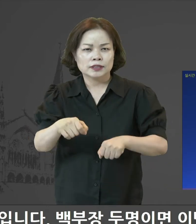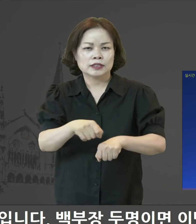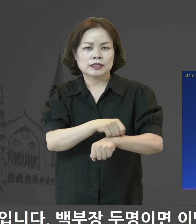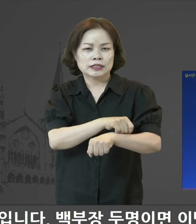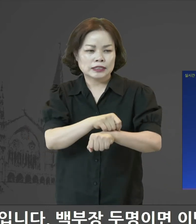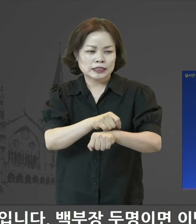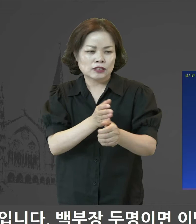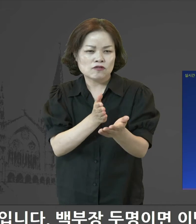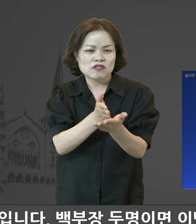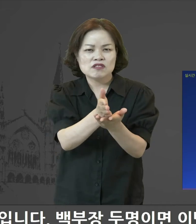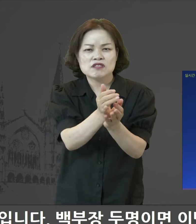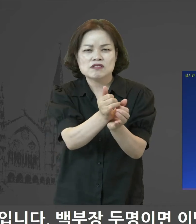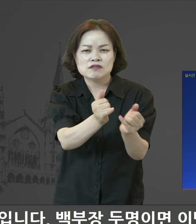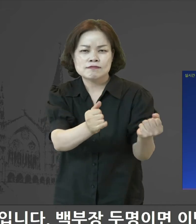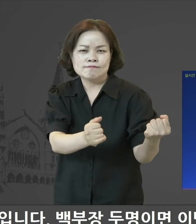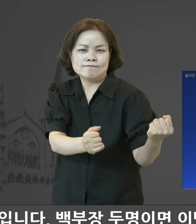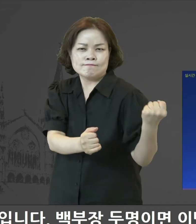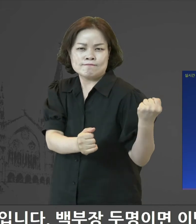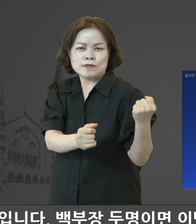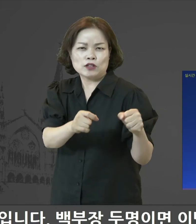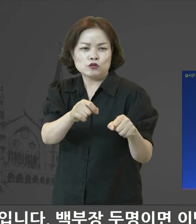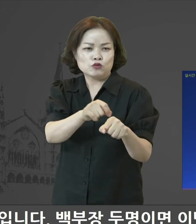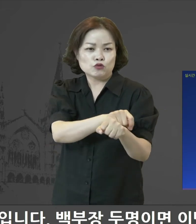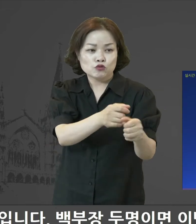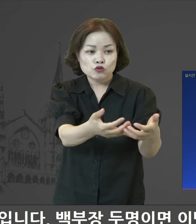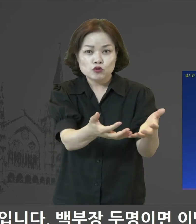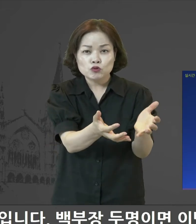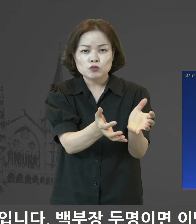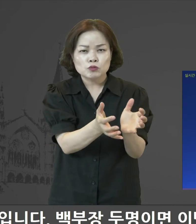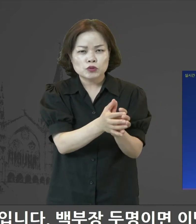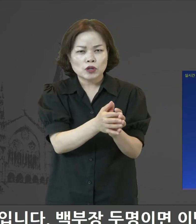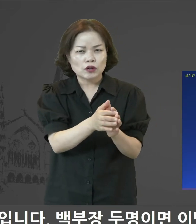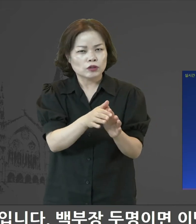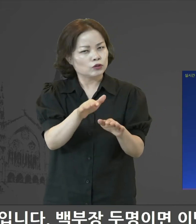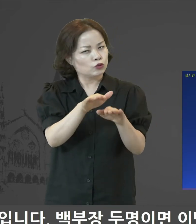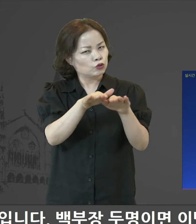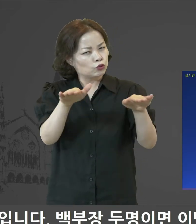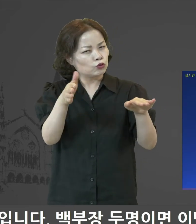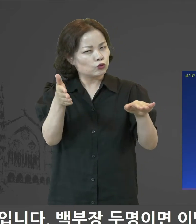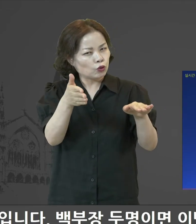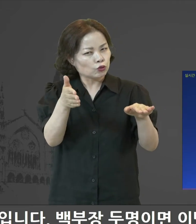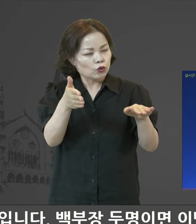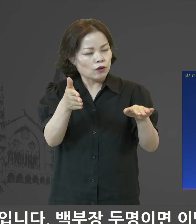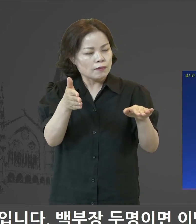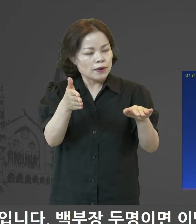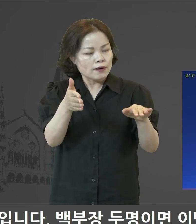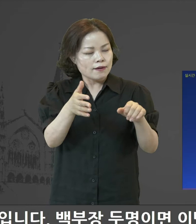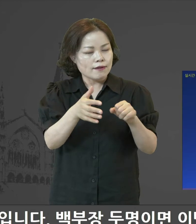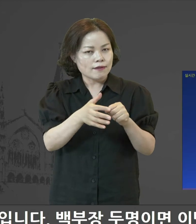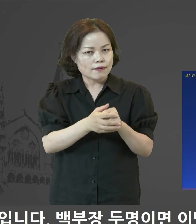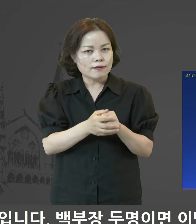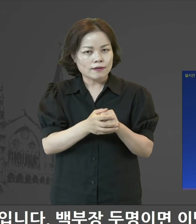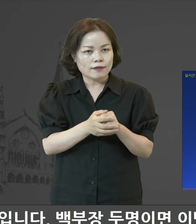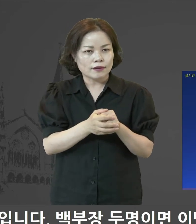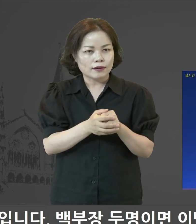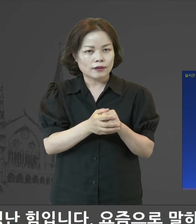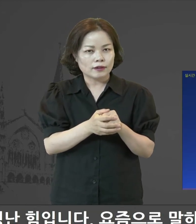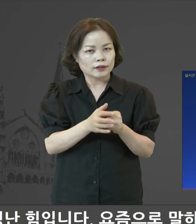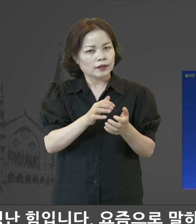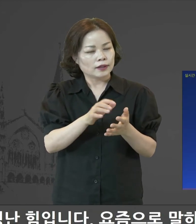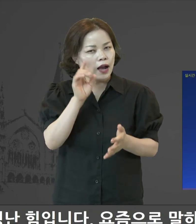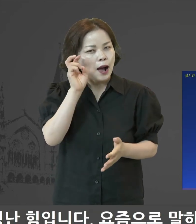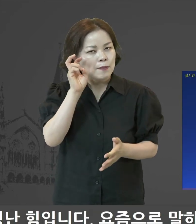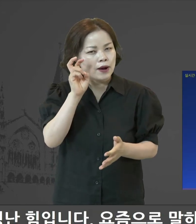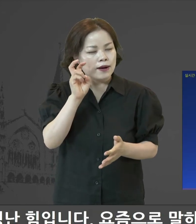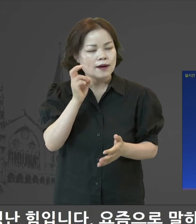특전사 가장 강력한 특수부대원들 수준이다, 뭐 이렇게 보셔도 당시하고 등과 환산하면